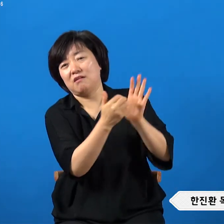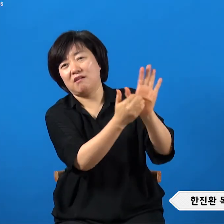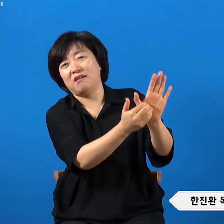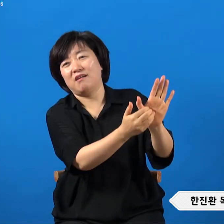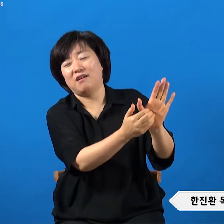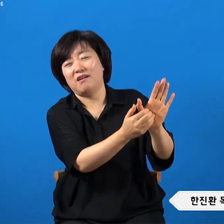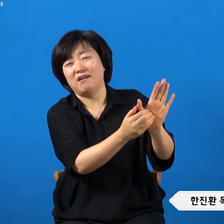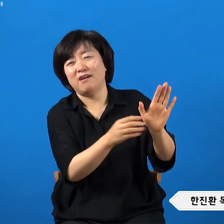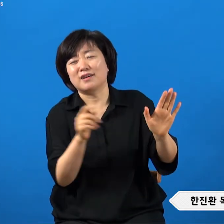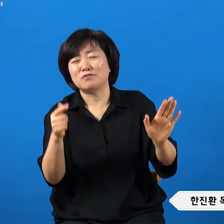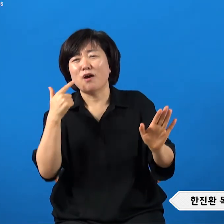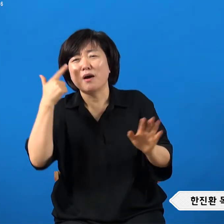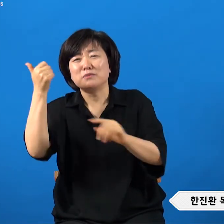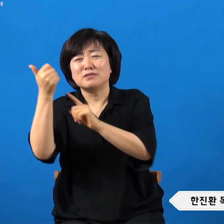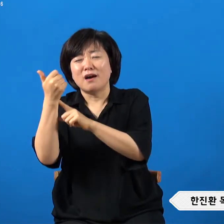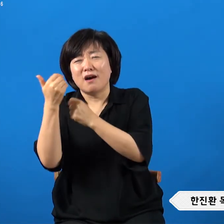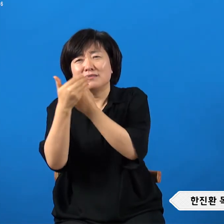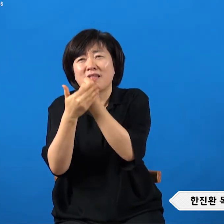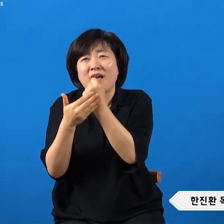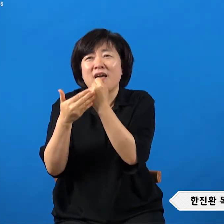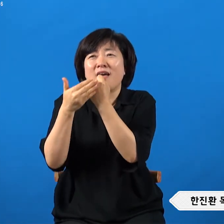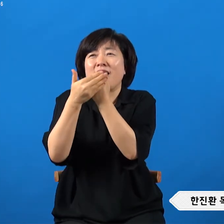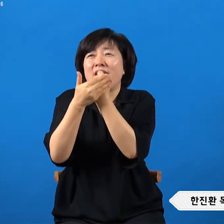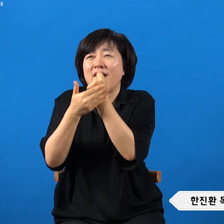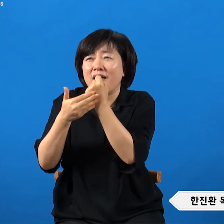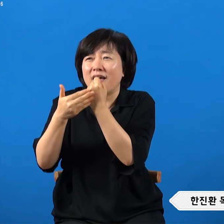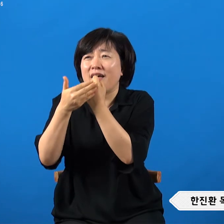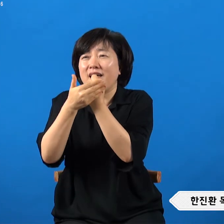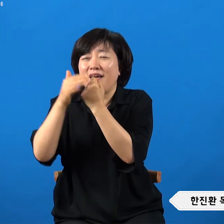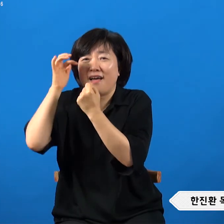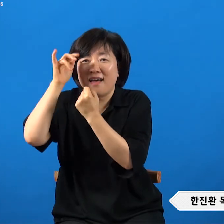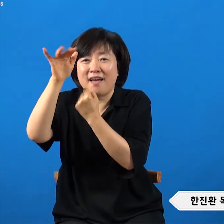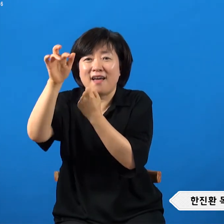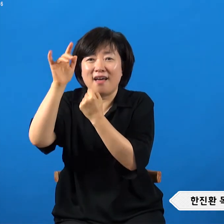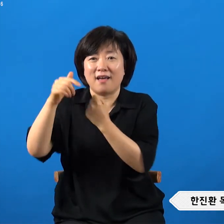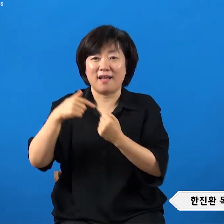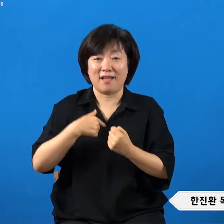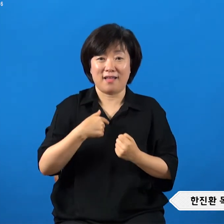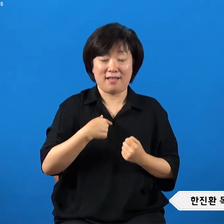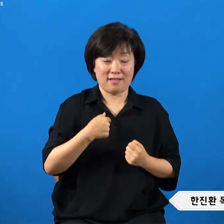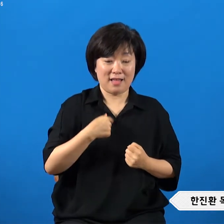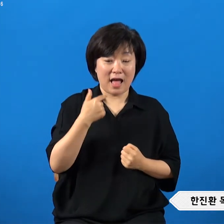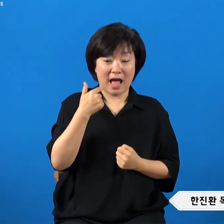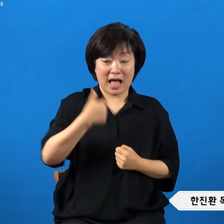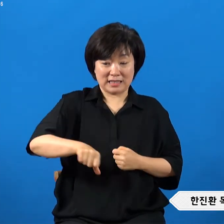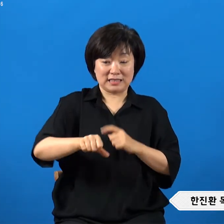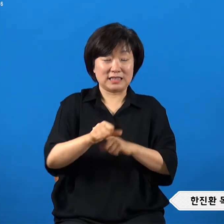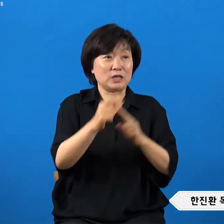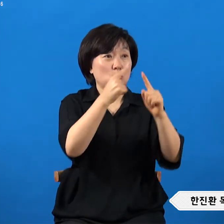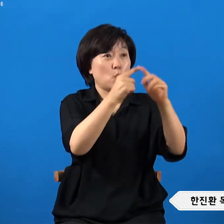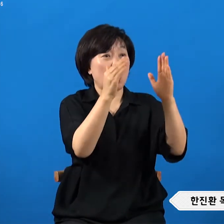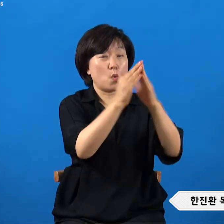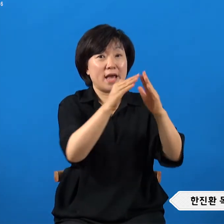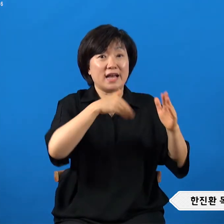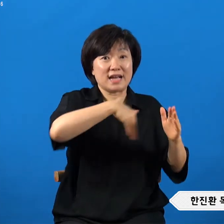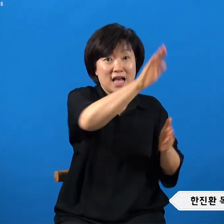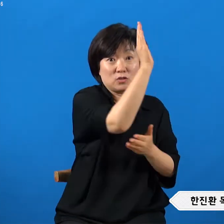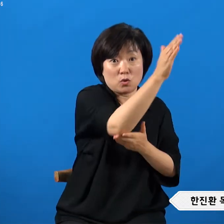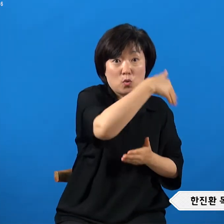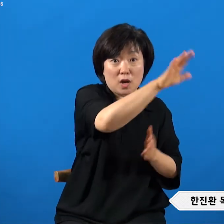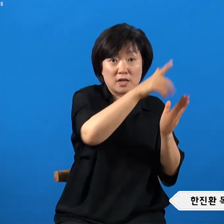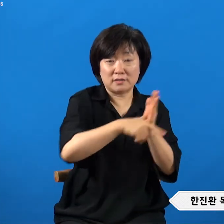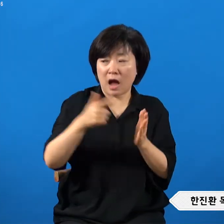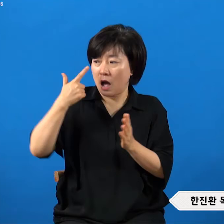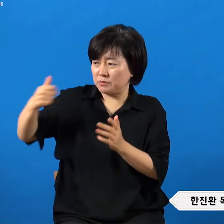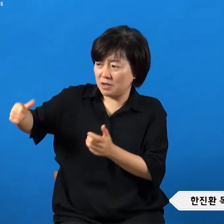그러면서 얼마나 은혜를 사모하시는지 제가 다른 교회에 뭐 말씀 전하러 가면 꼭 아버지 차 뒷자리에 앉아서